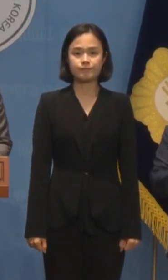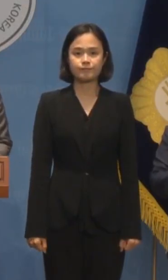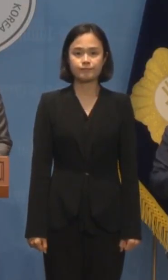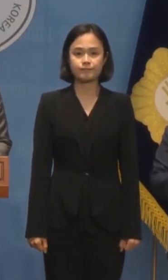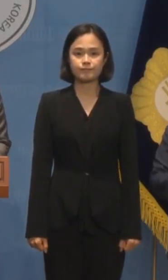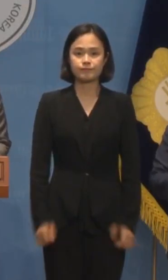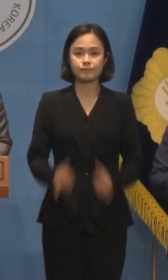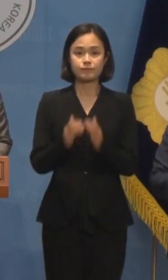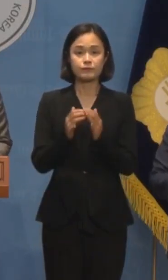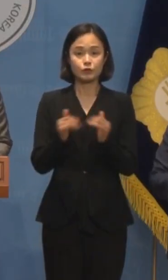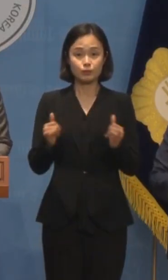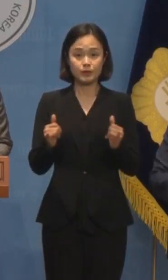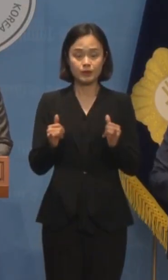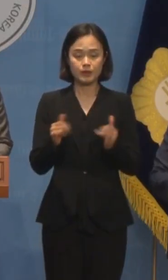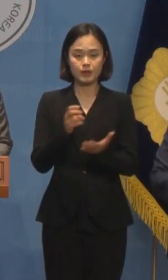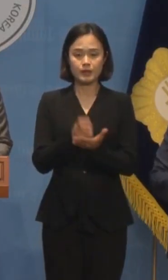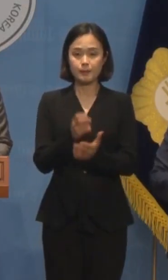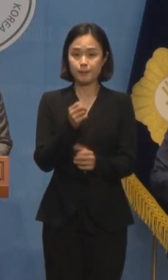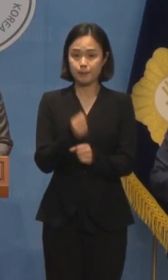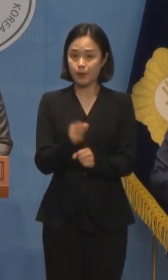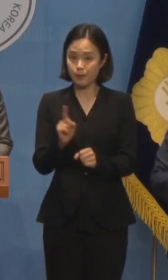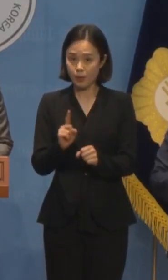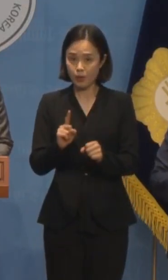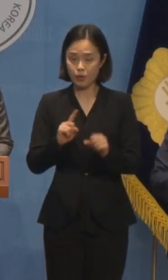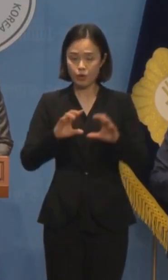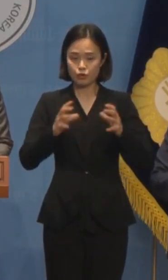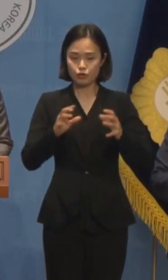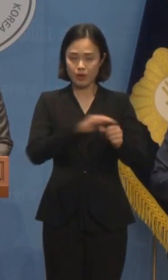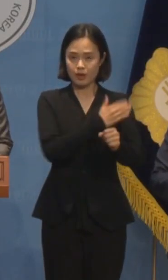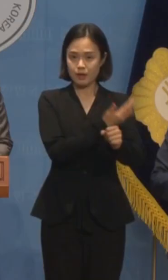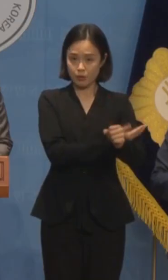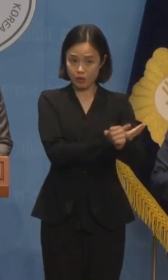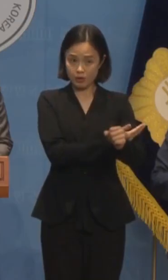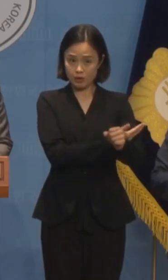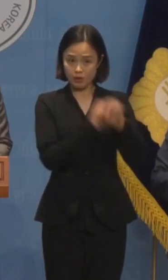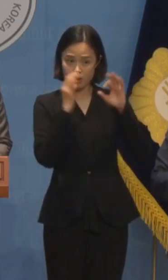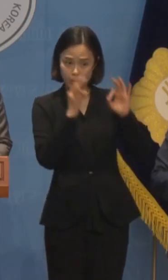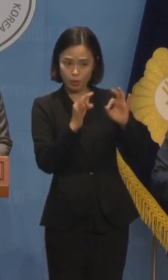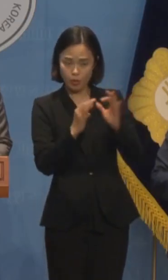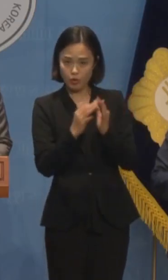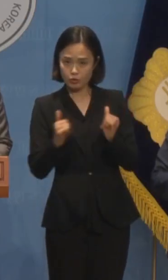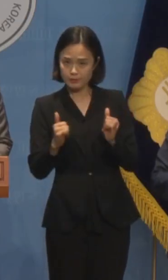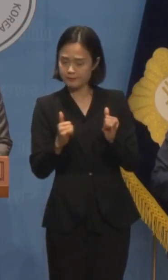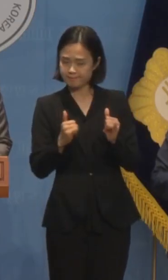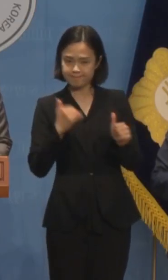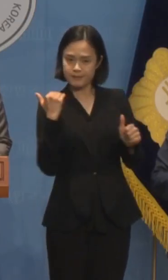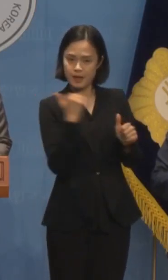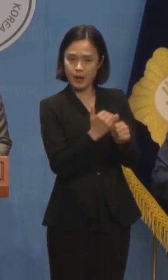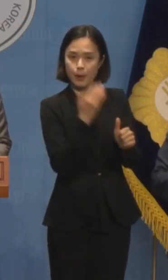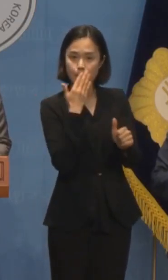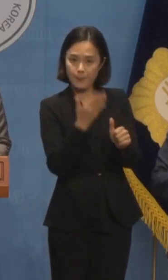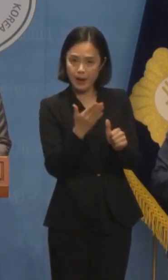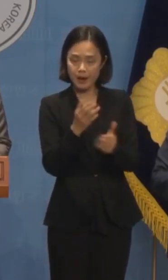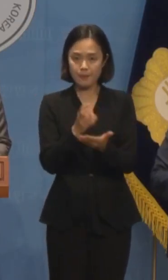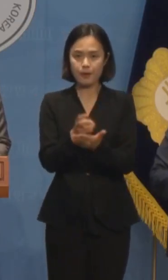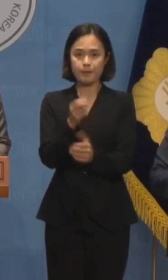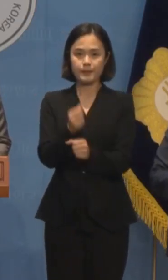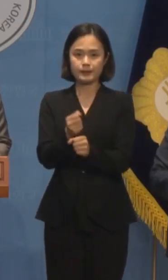국민이 뽑은 국가 권력을 국민이 직접 해고하는 국민주권 시대의 새 역사를